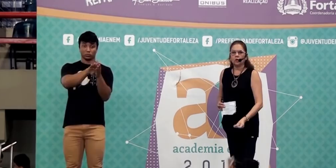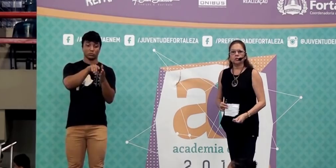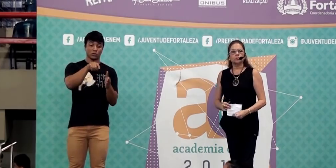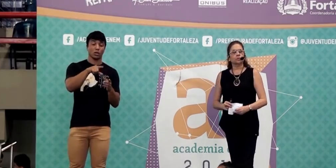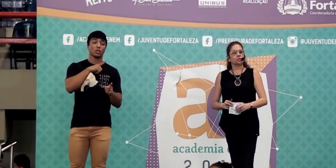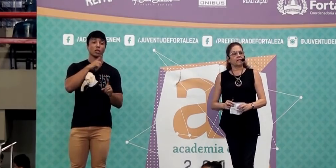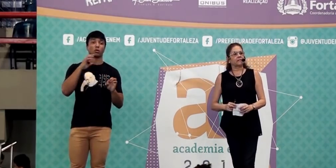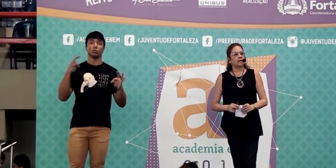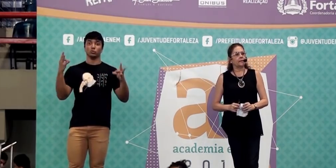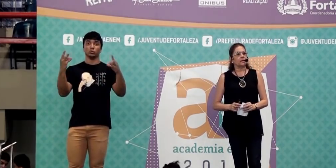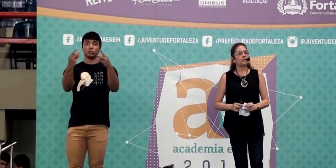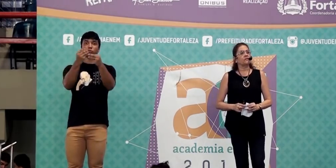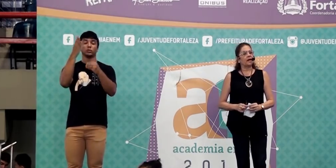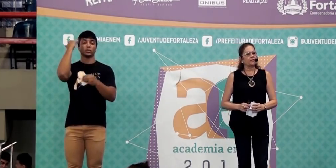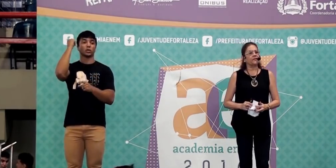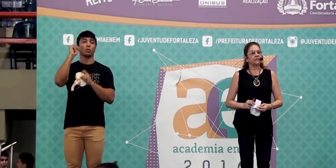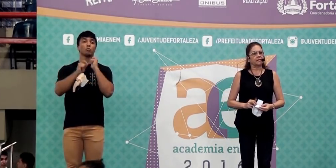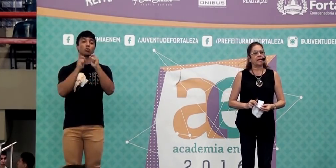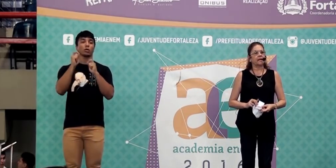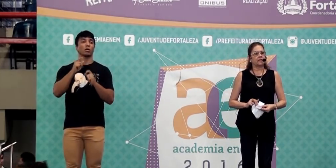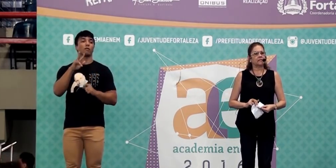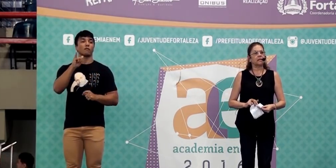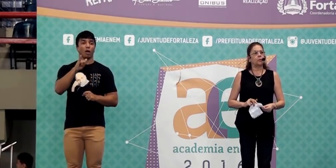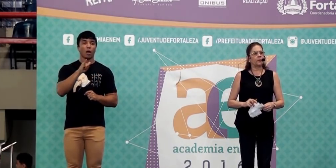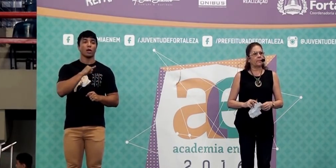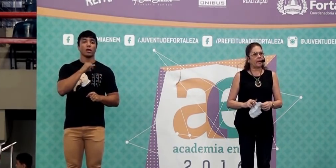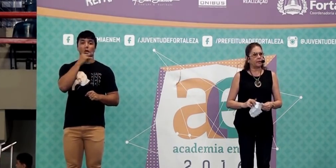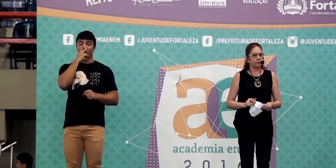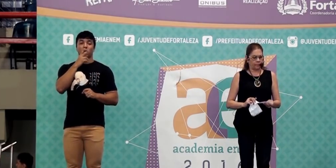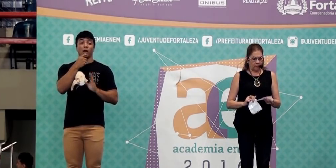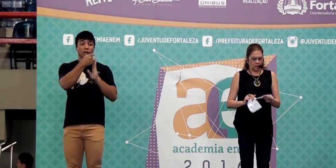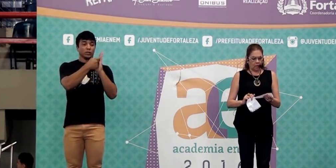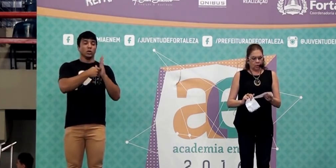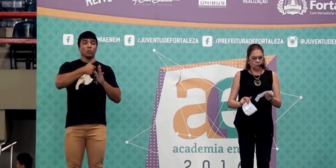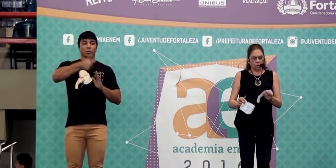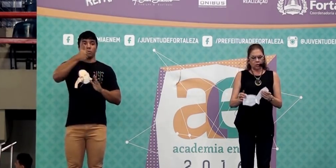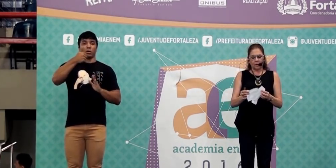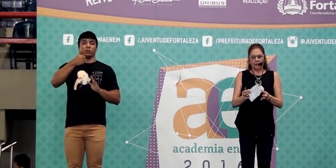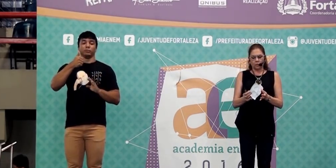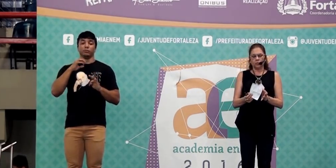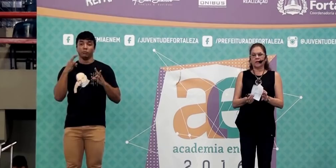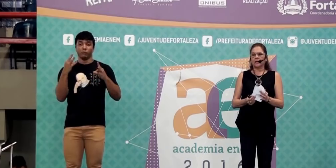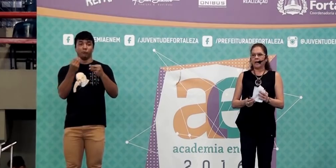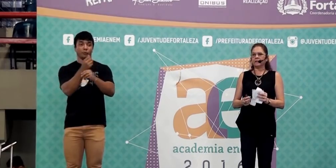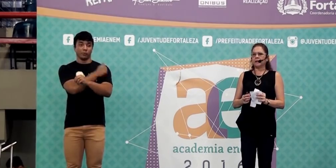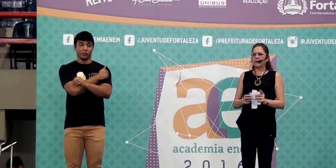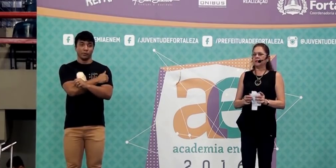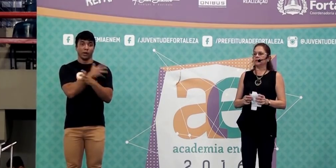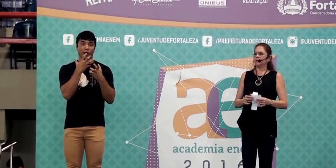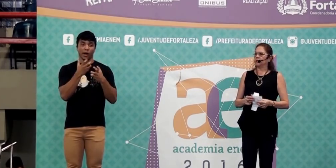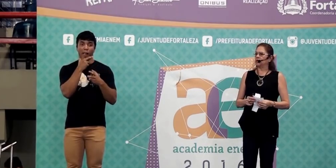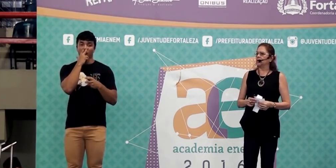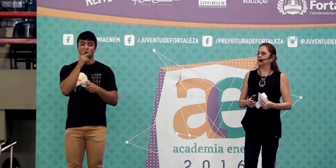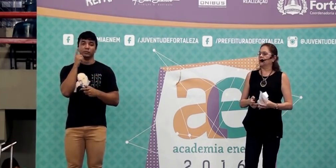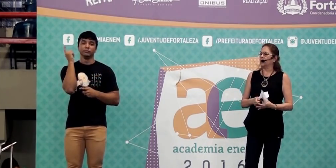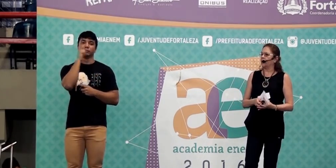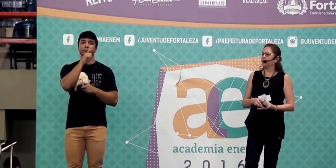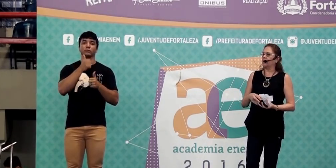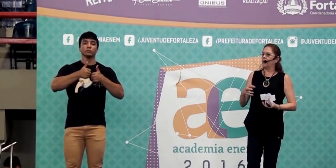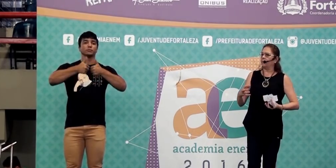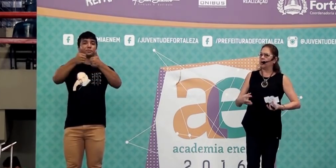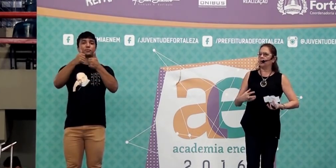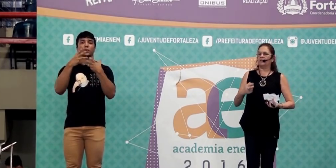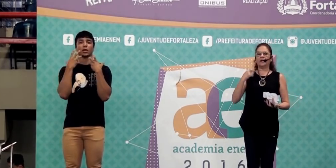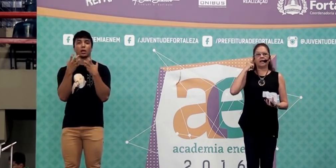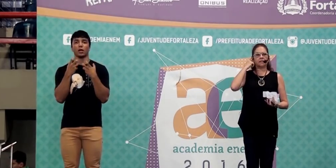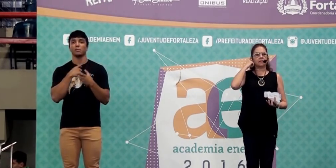prova, todo mundo já sabe que vai fazer a redação primeiro. Todo aluno que quer ser bem-sucedido, que quer